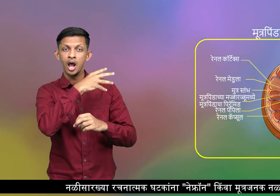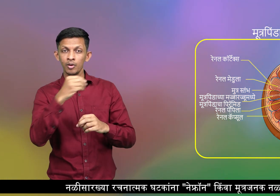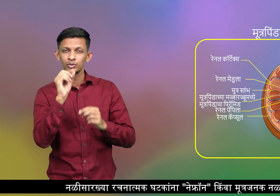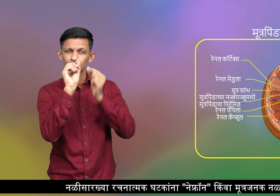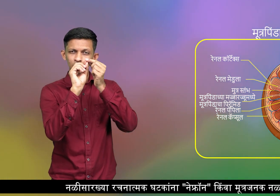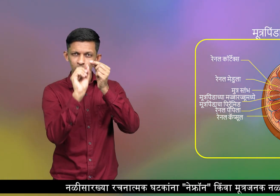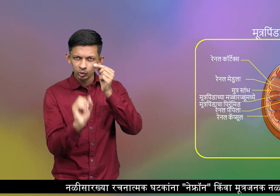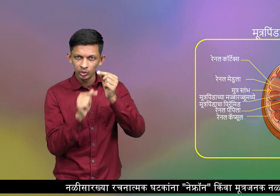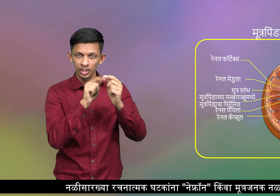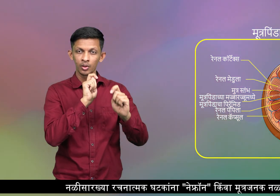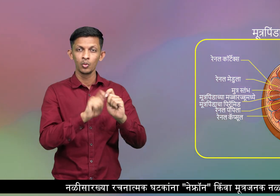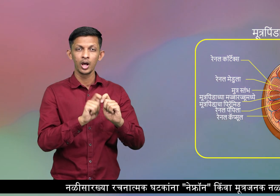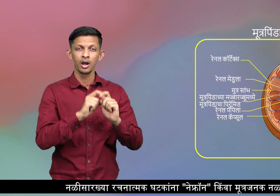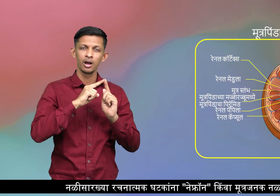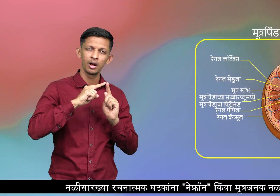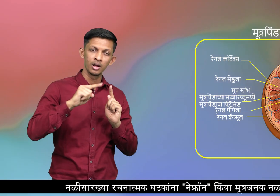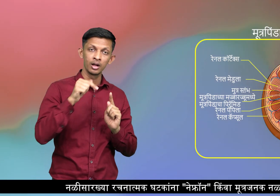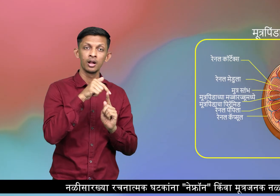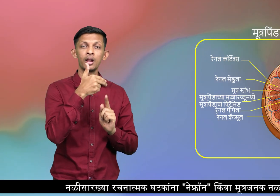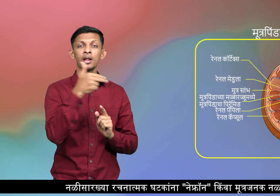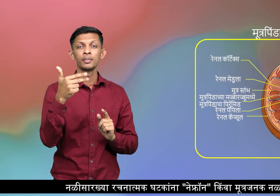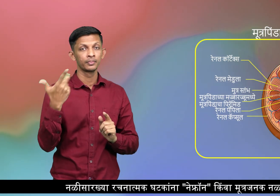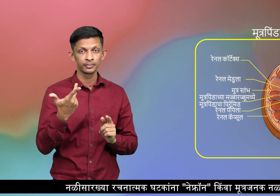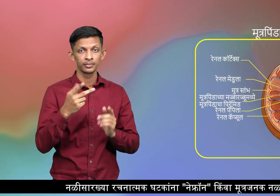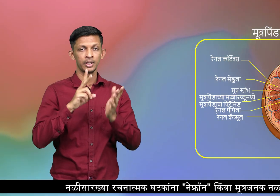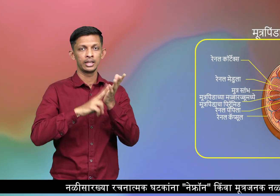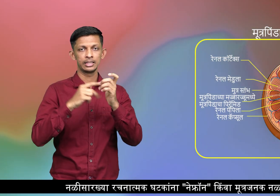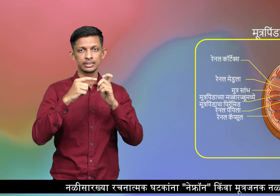रचनात्मक घटकांना नेफ्रॉन किंवा मूत्रजनक नळ्या म्हणतात.